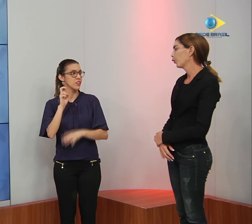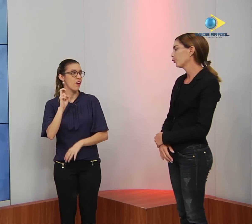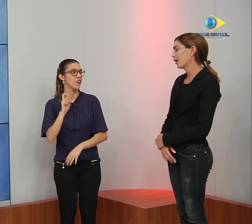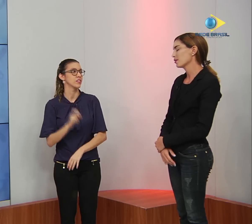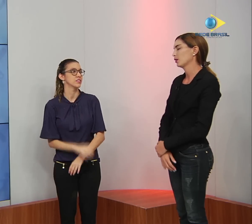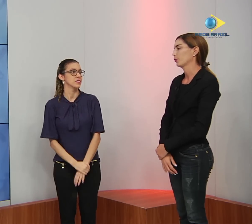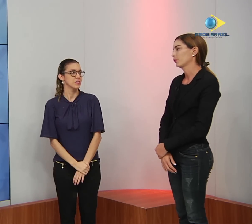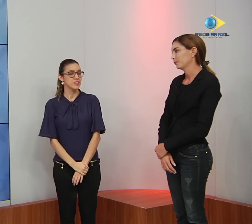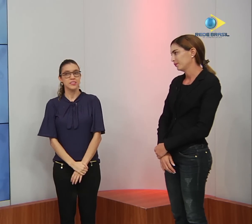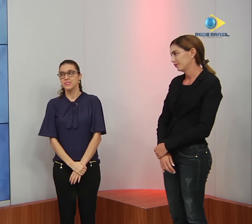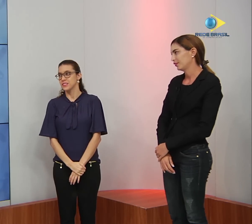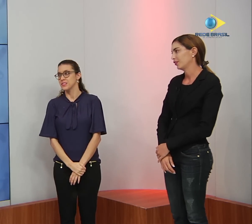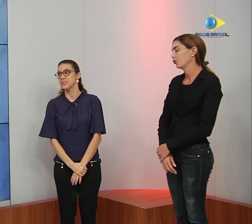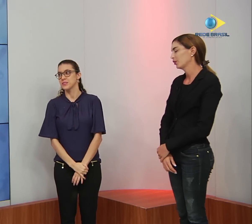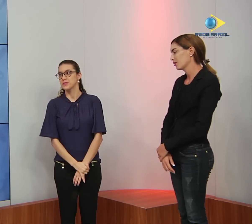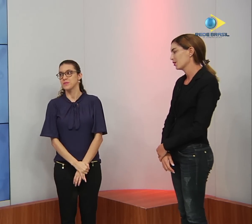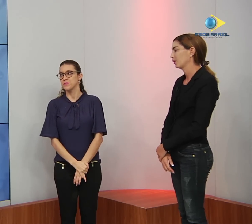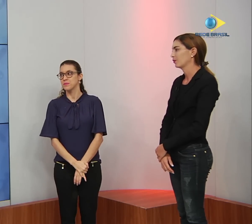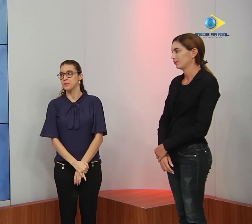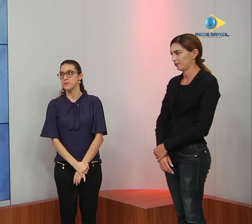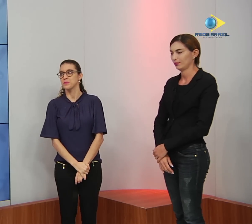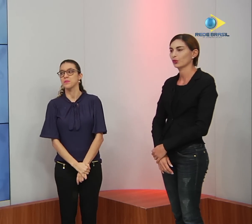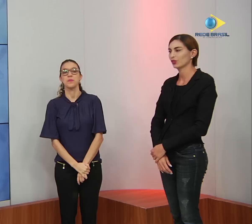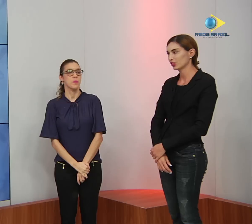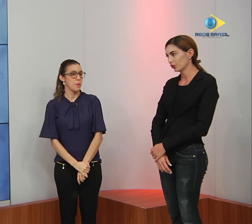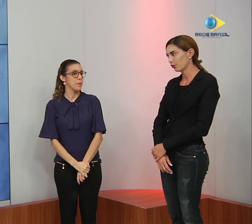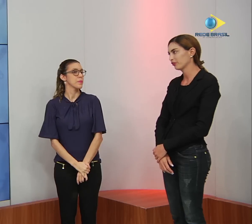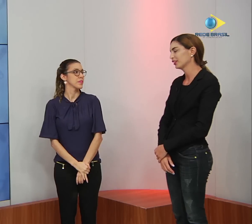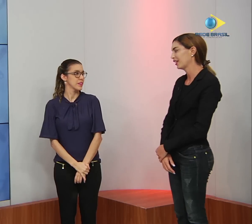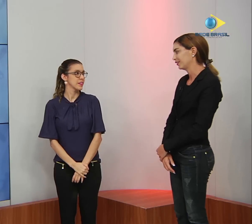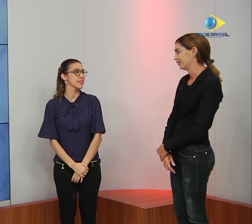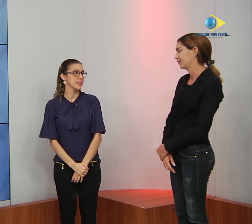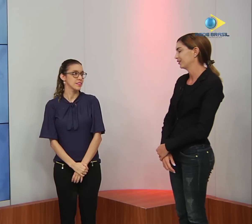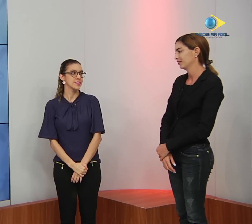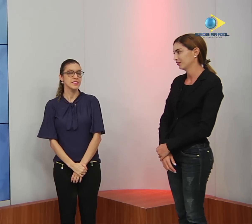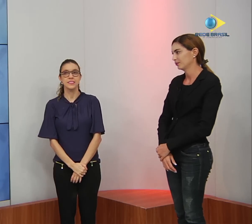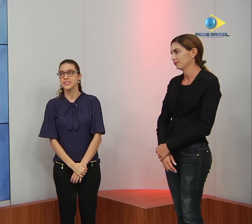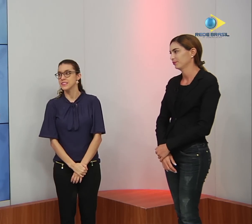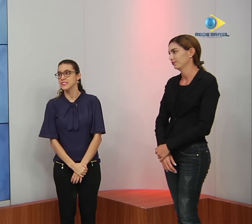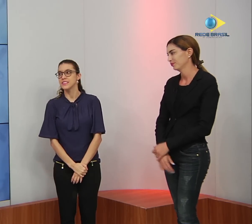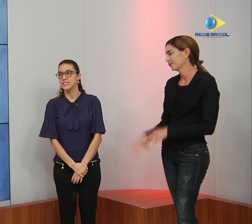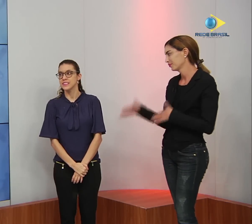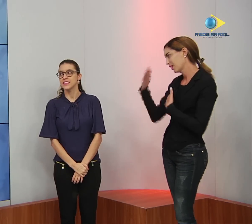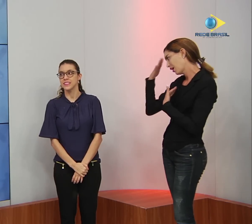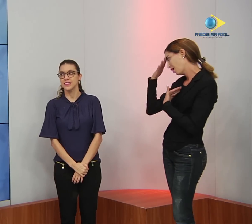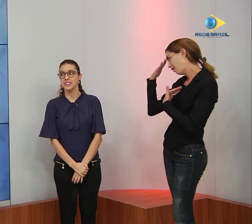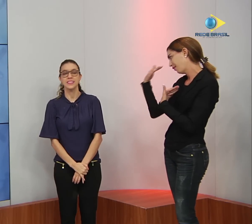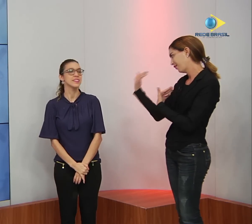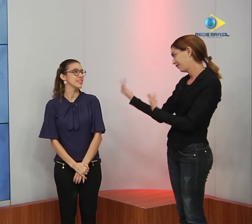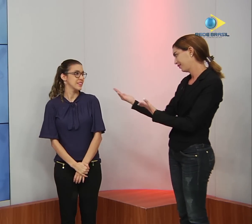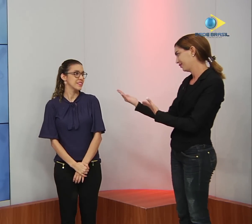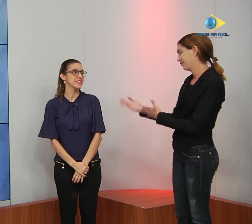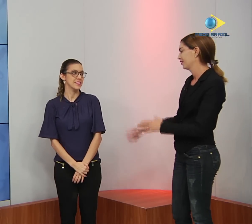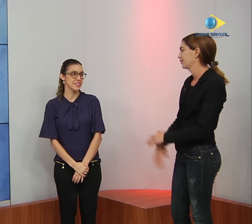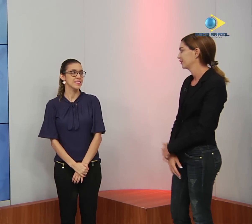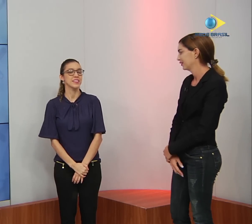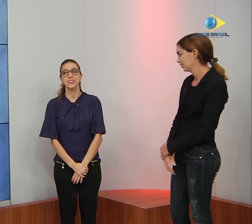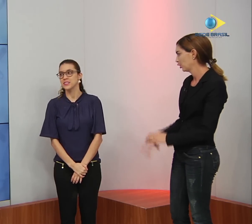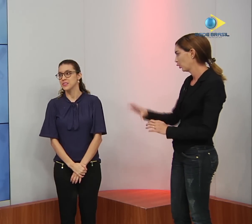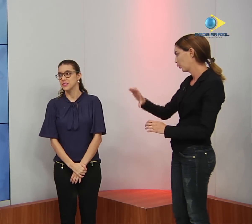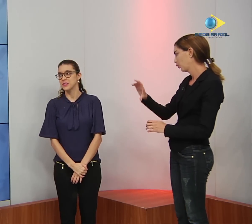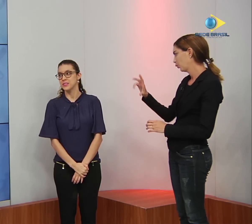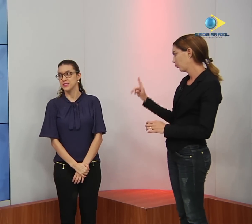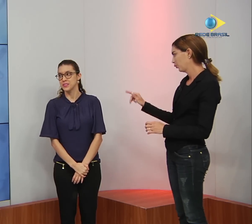De 8 às 5. De 8 às 5. Então, estão convidados, estão convidados. E nós queremos agradecer, não é? A Roberta Agra, que é